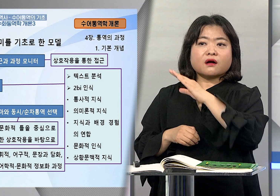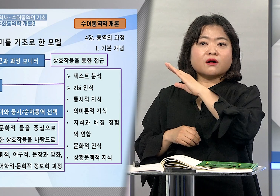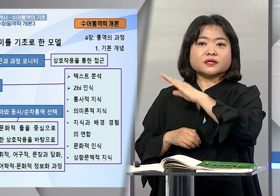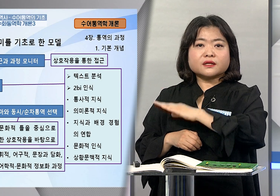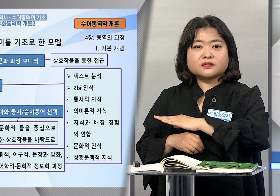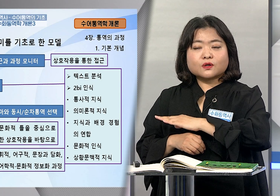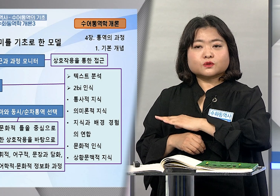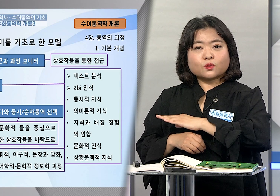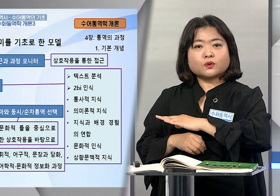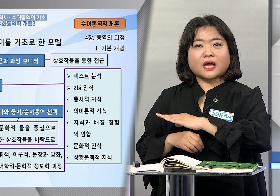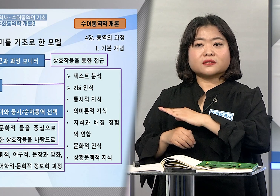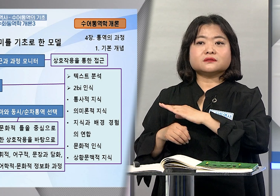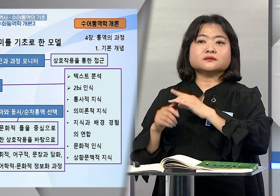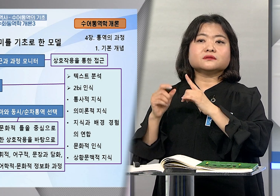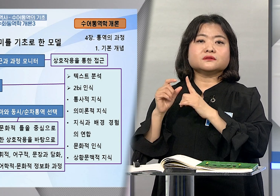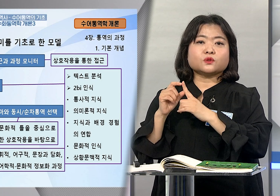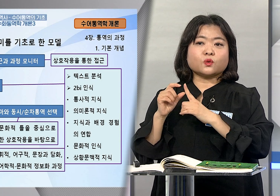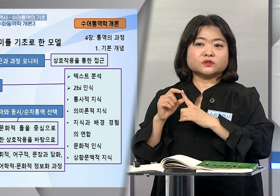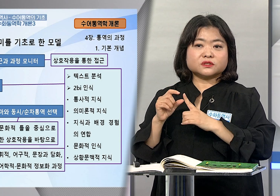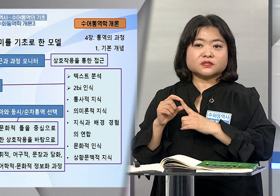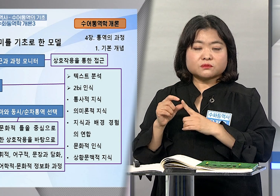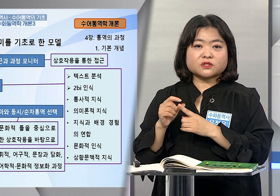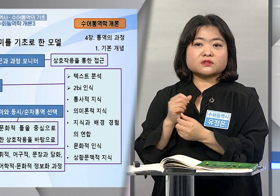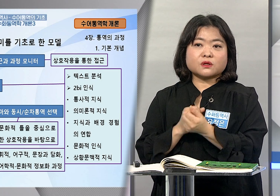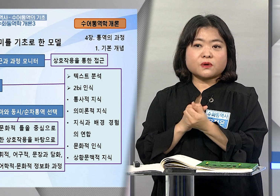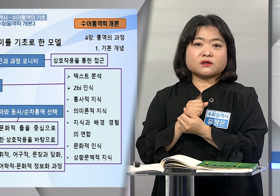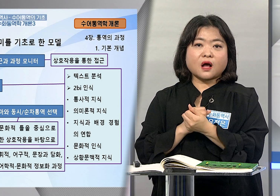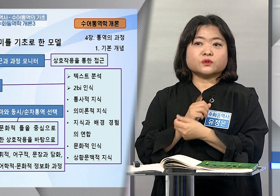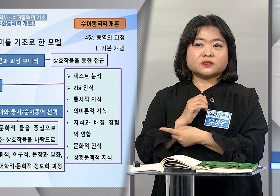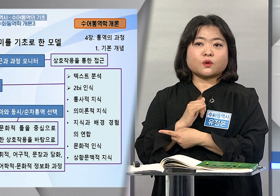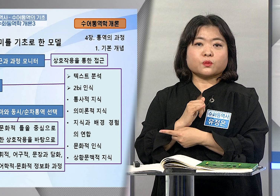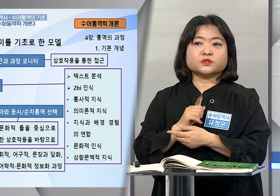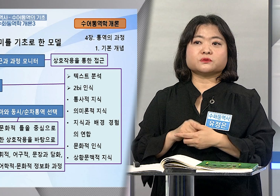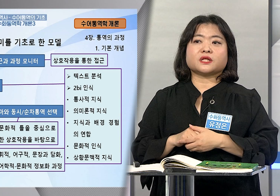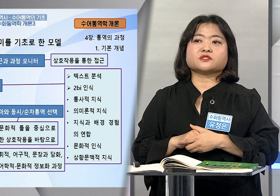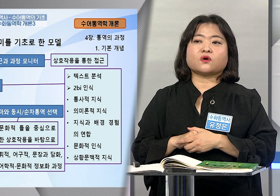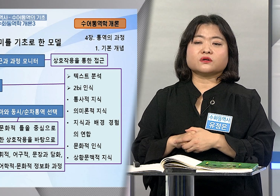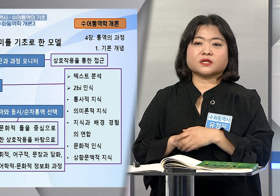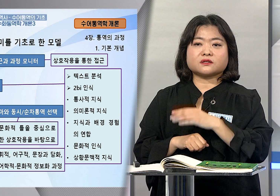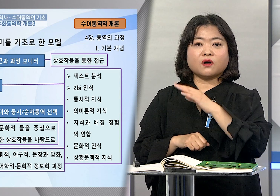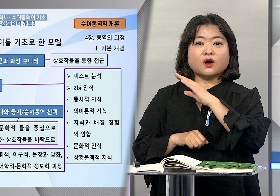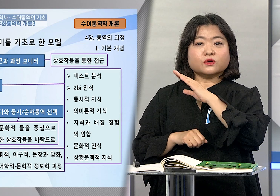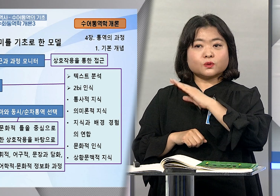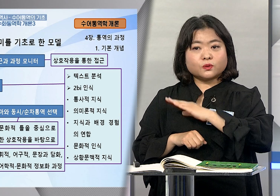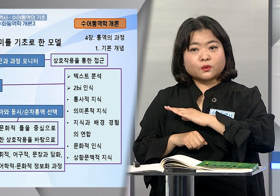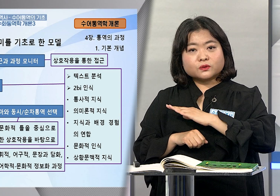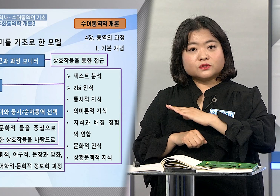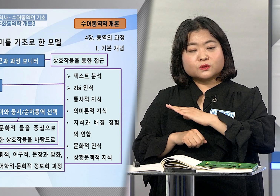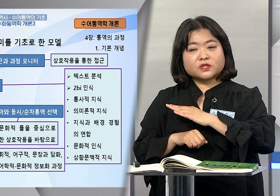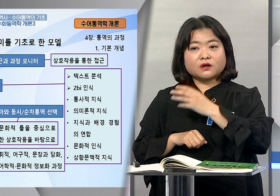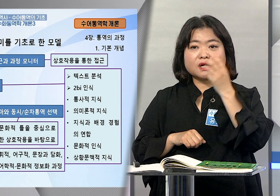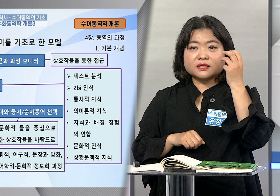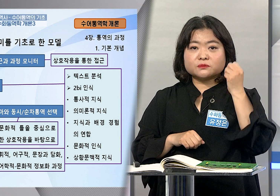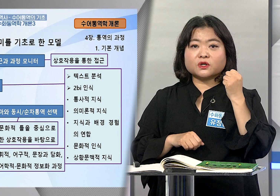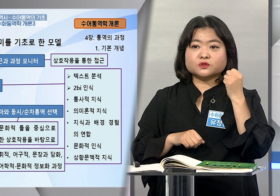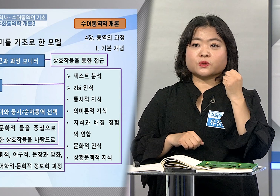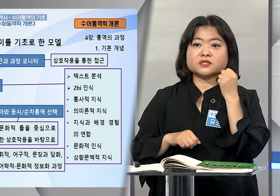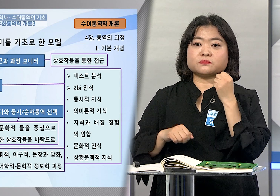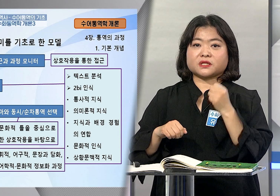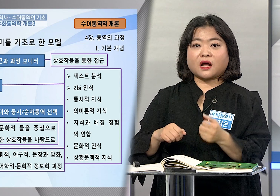거기에 대해서 또 다른 용어들을 쓰면서 설명을 하고 있다고 보시면 되죠. 그래서 이 용어들도 기억을 하시면 좋겠습니다.